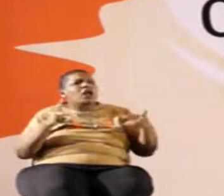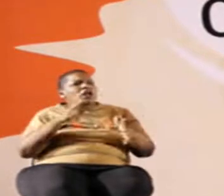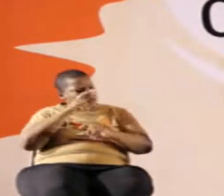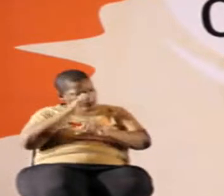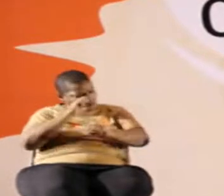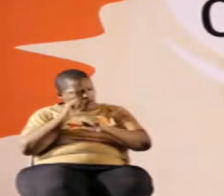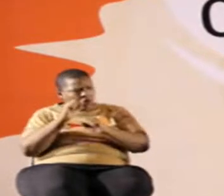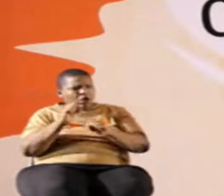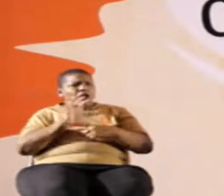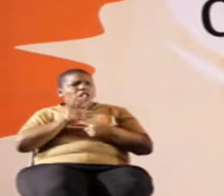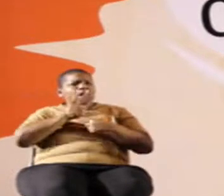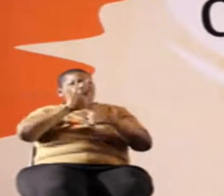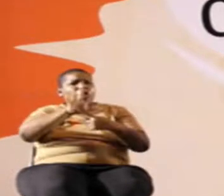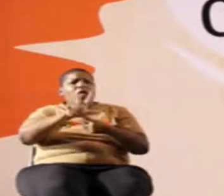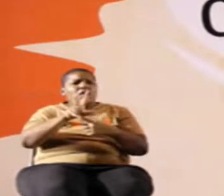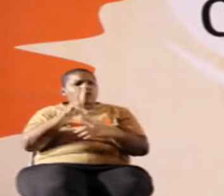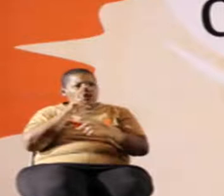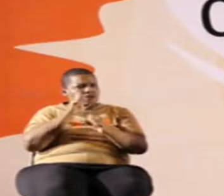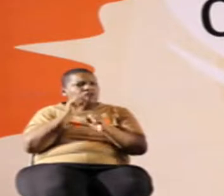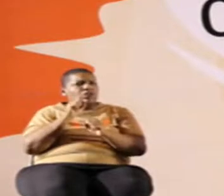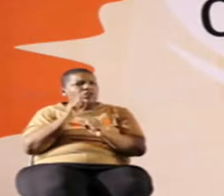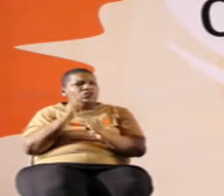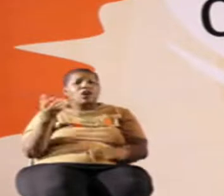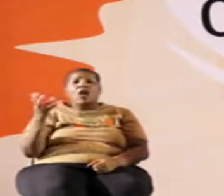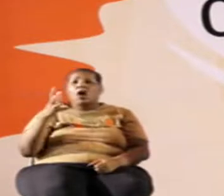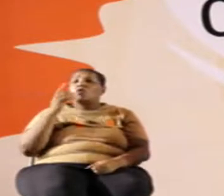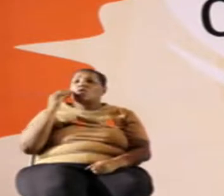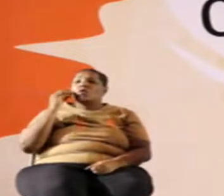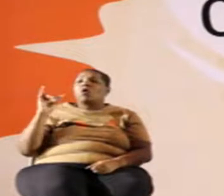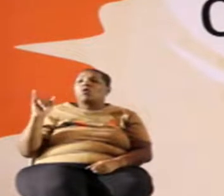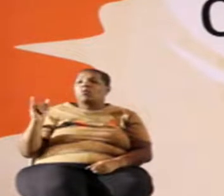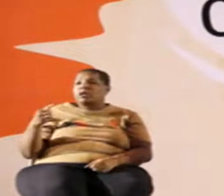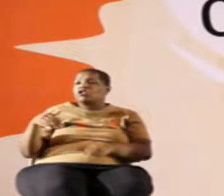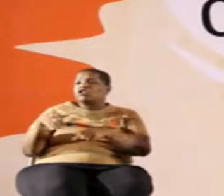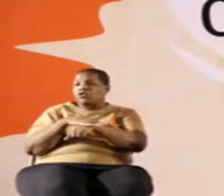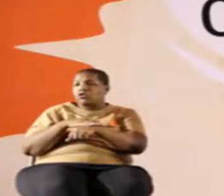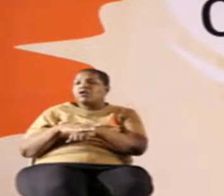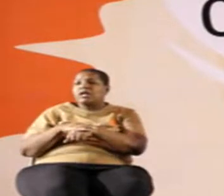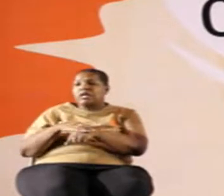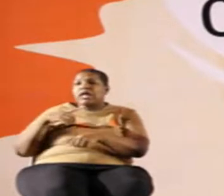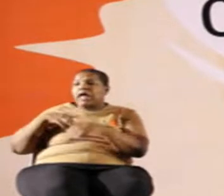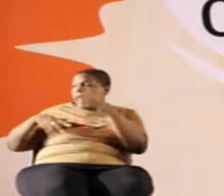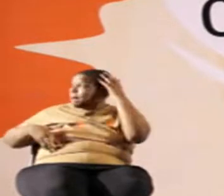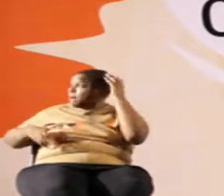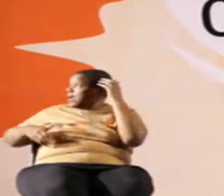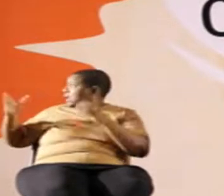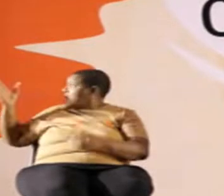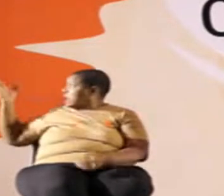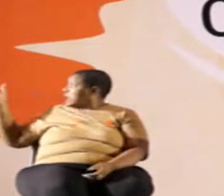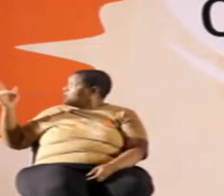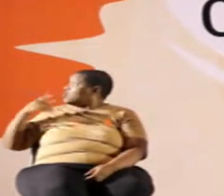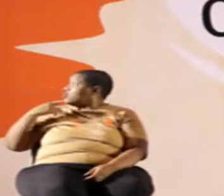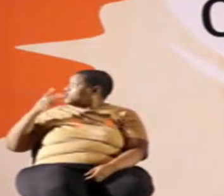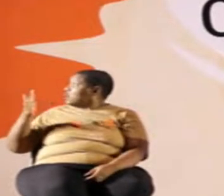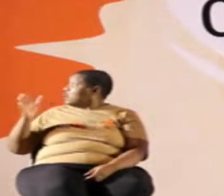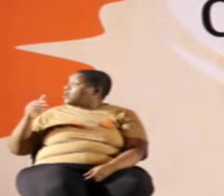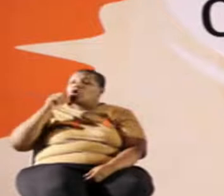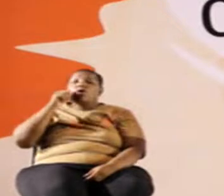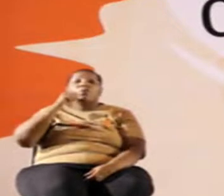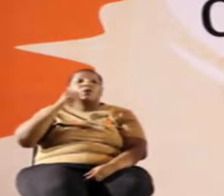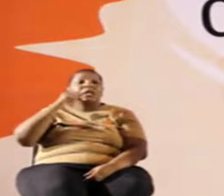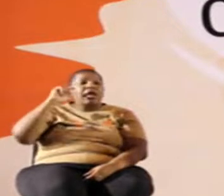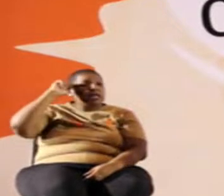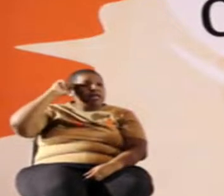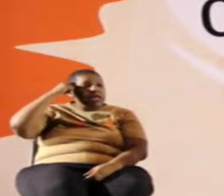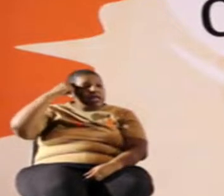bastante intensa. Não é? Eu tive a oportunidade de conversar com macacas de auditório. Não é? Eram mulheres negras,